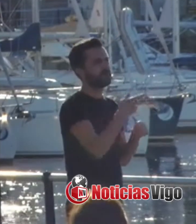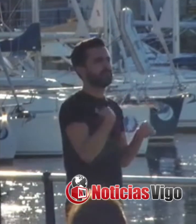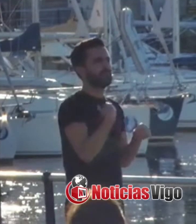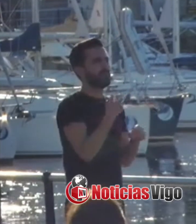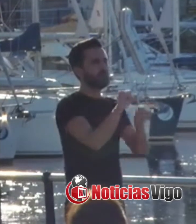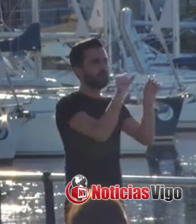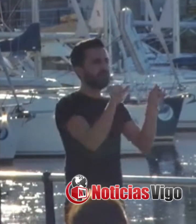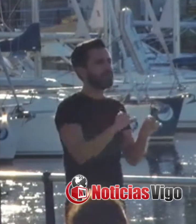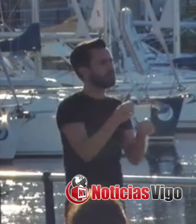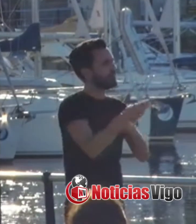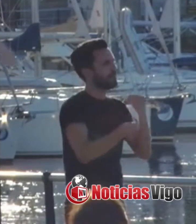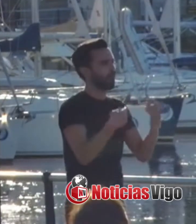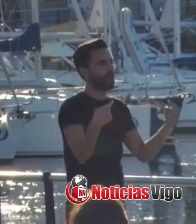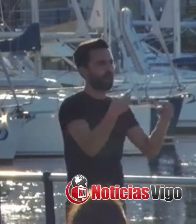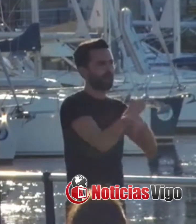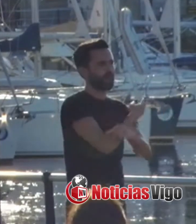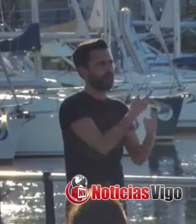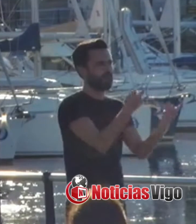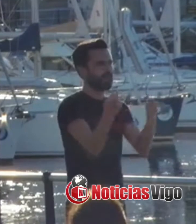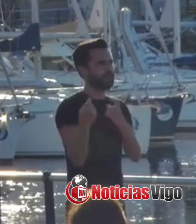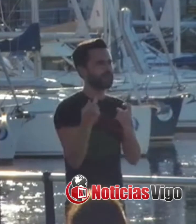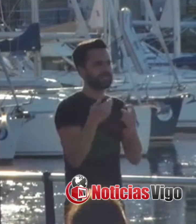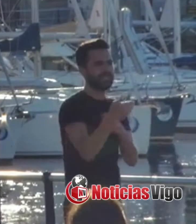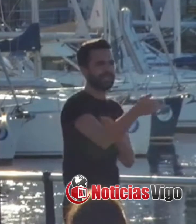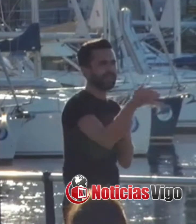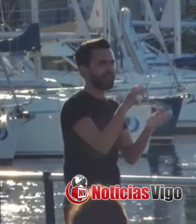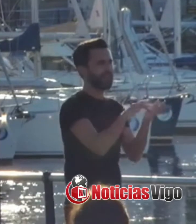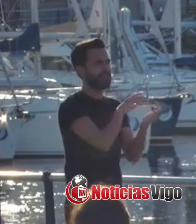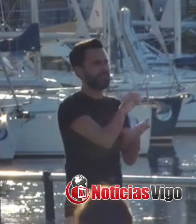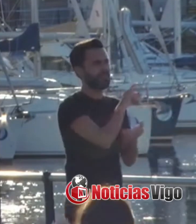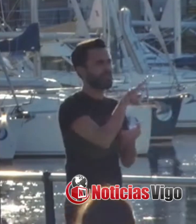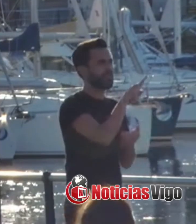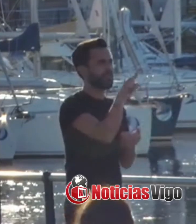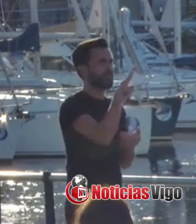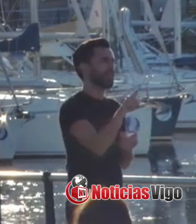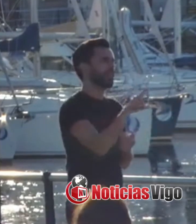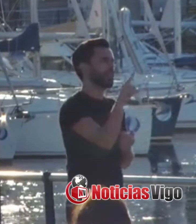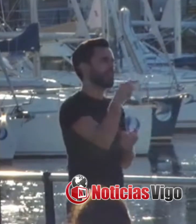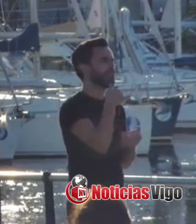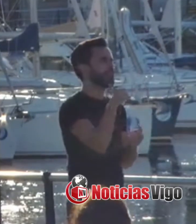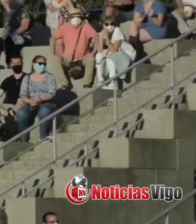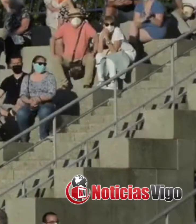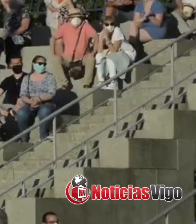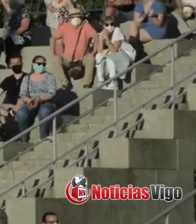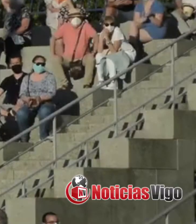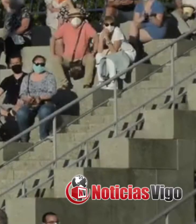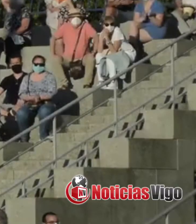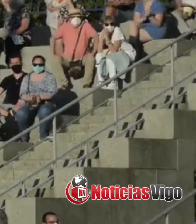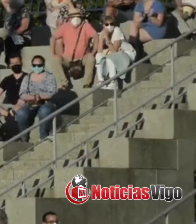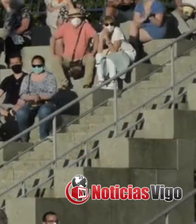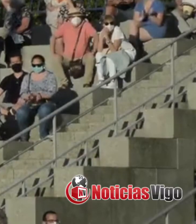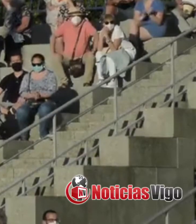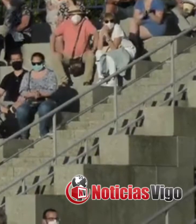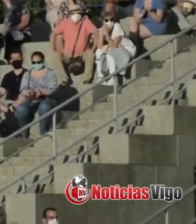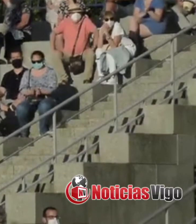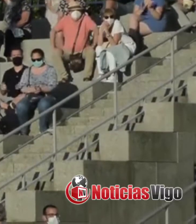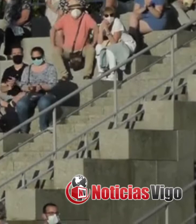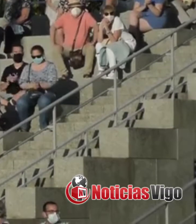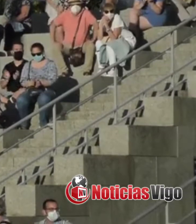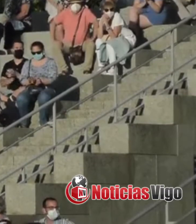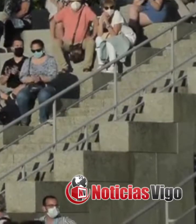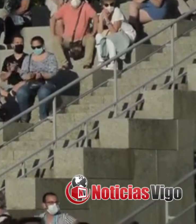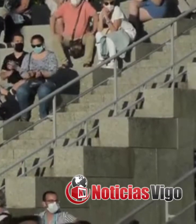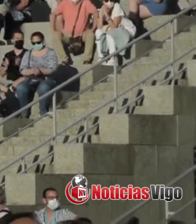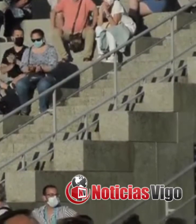se necesita. E o 12 de xullo imos parar ese programa oculto cun modelo como que ten o BNG que aposta polos